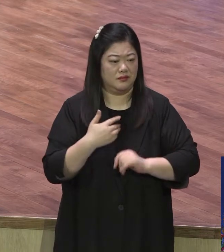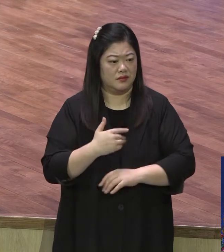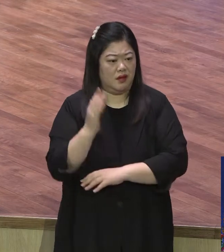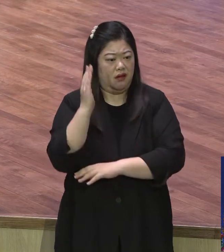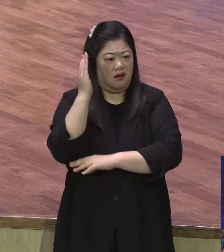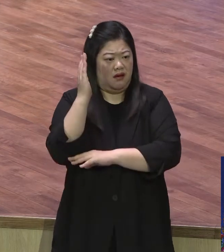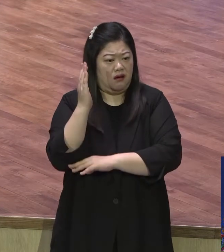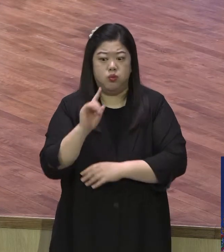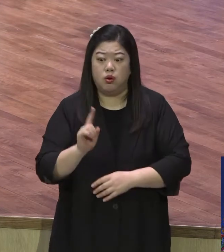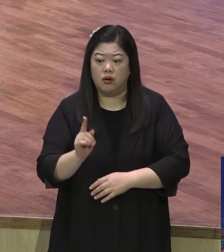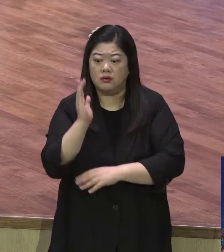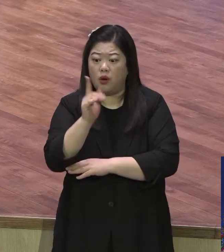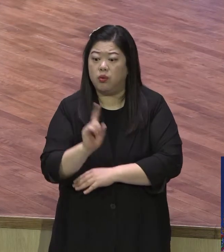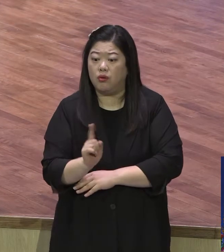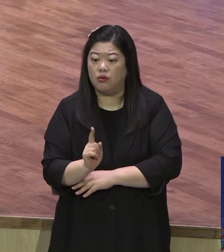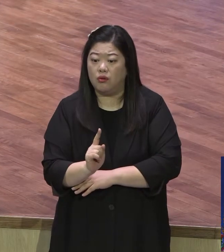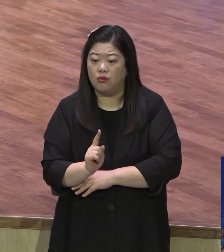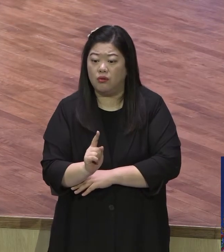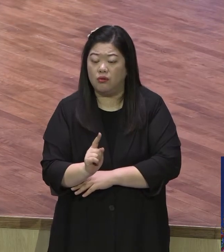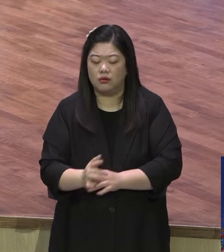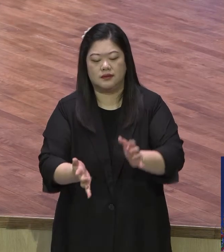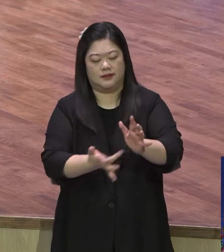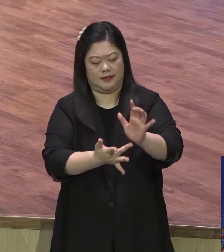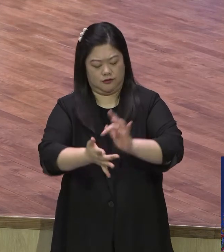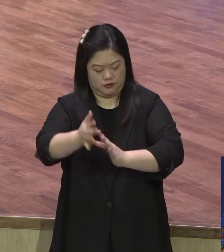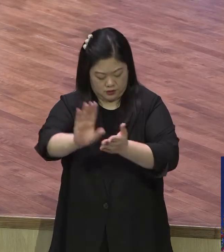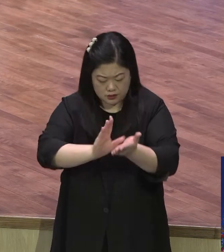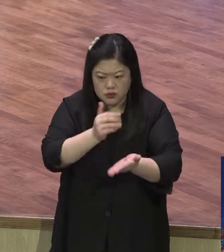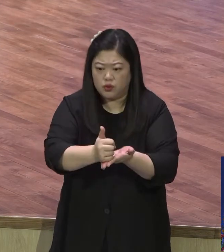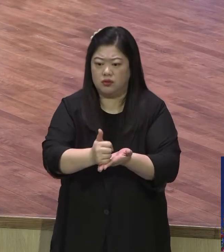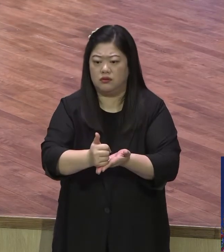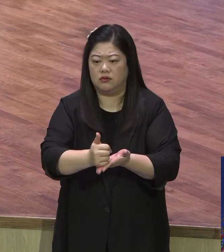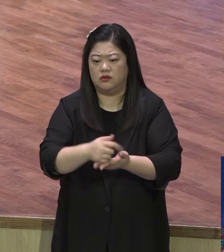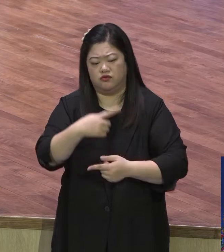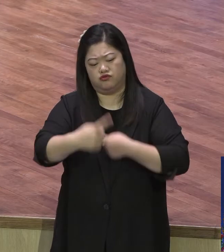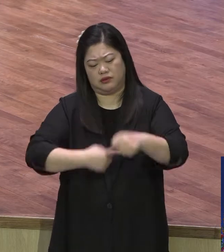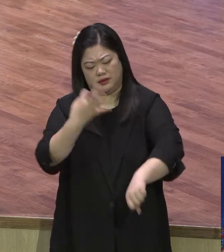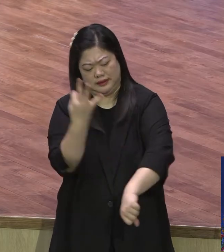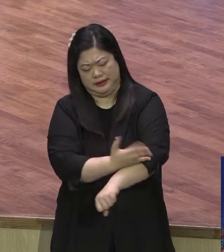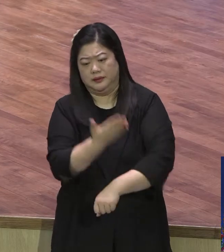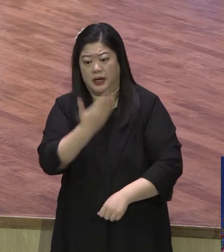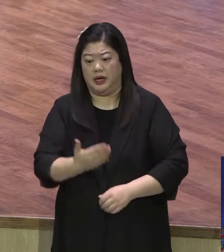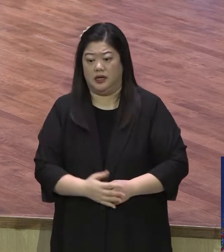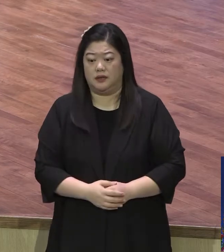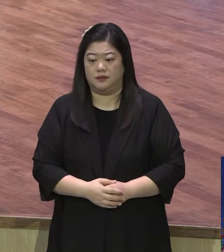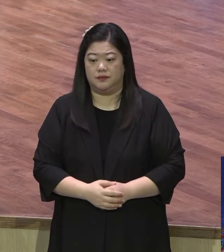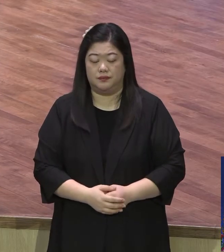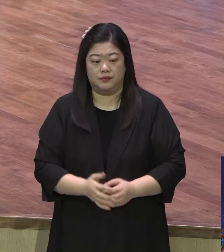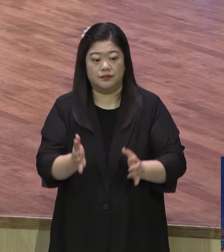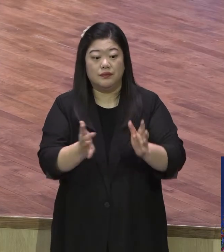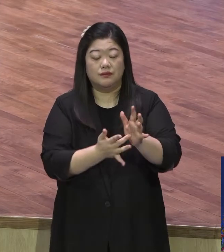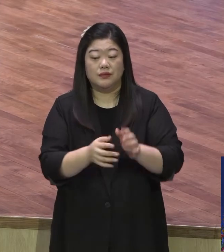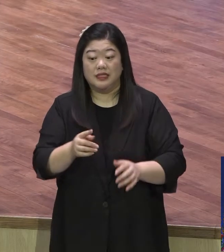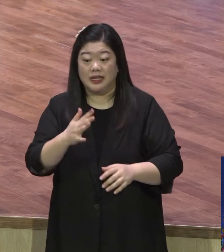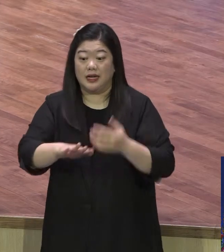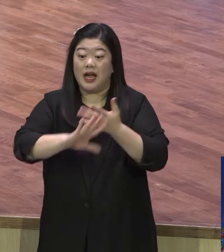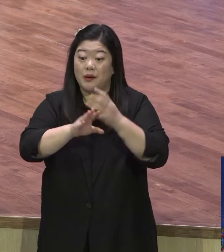이름만 선포해도 예를 이름만 찍어대도 예수 그리스도라는 이름을 모릅니다